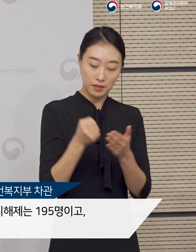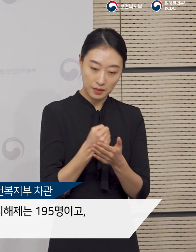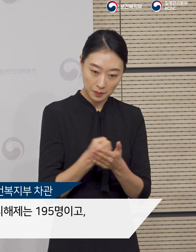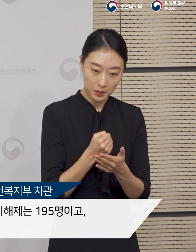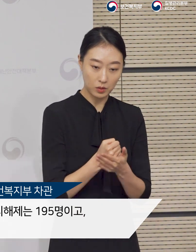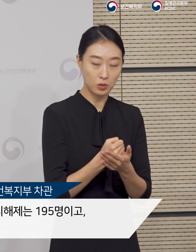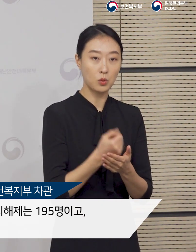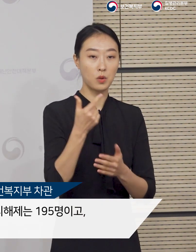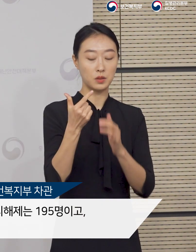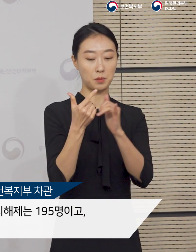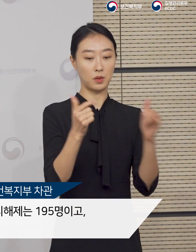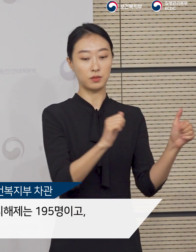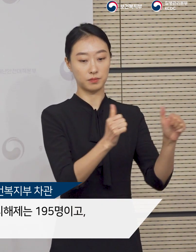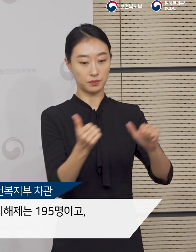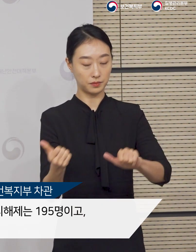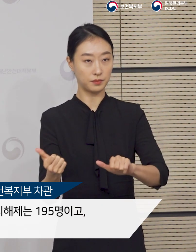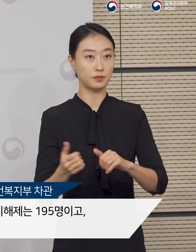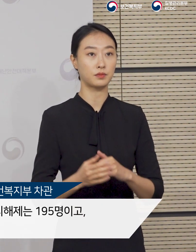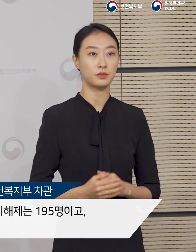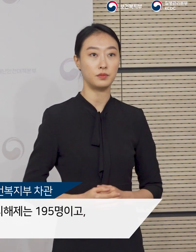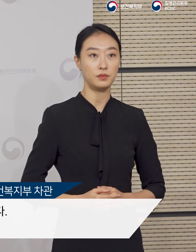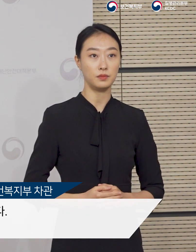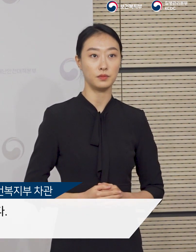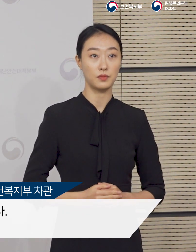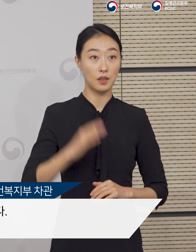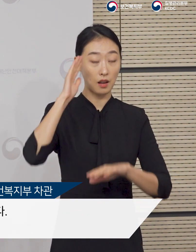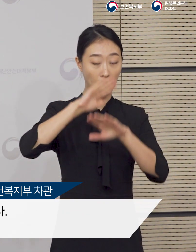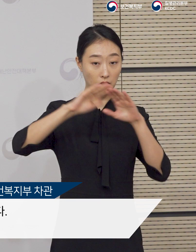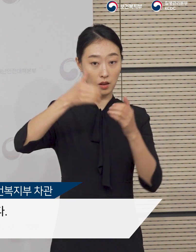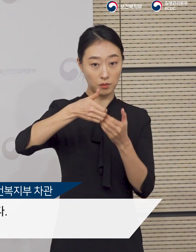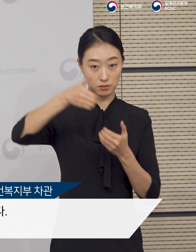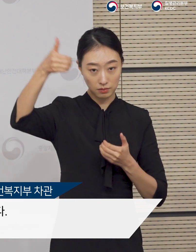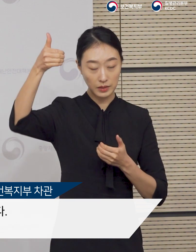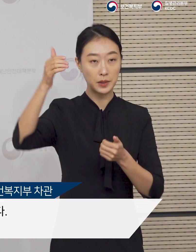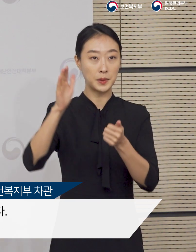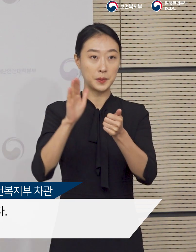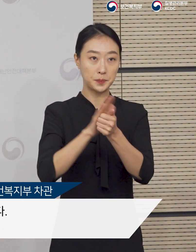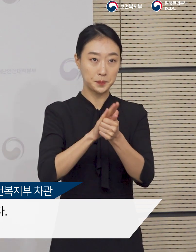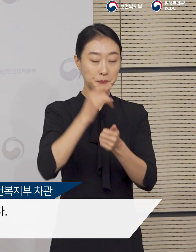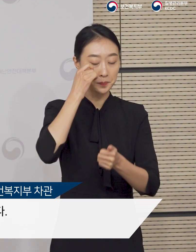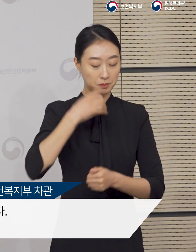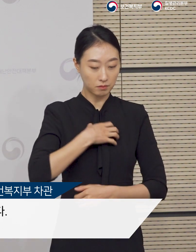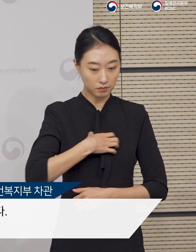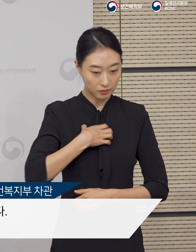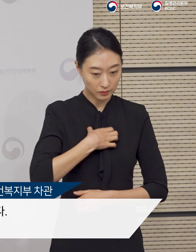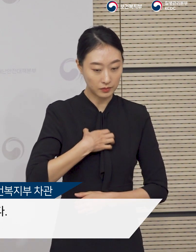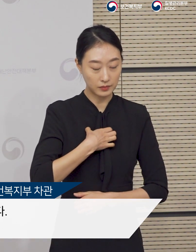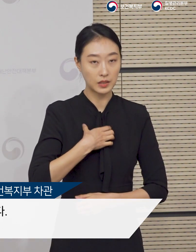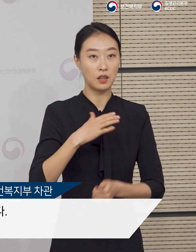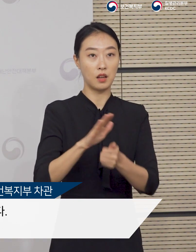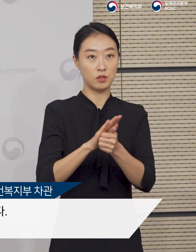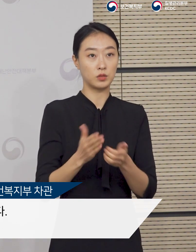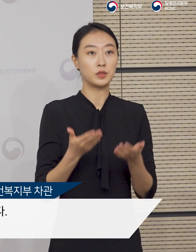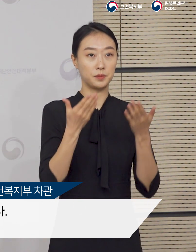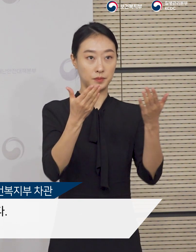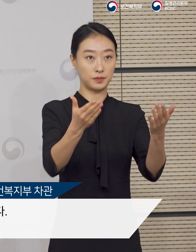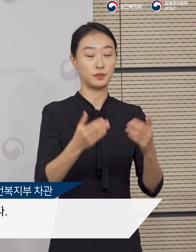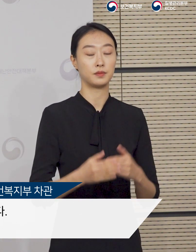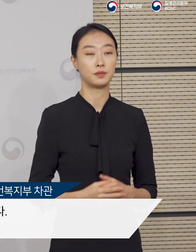안타깝게도 6분이 사망하셨습니다. 고인의 명복을 빌고 유가족분들께 위로를